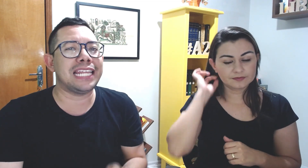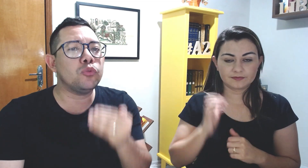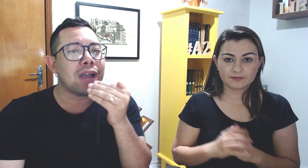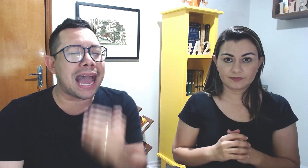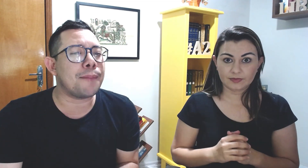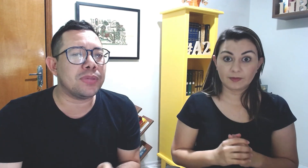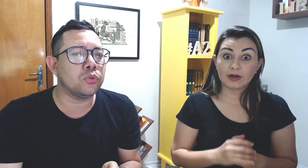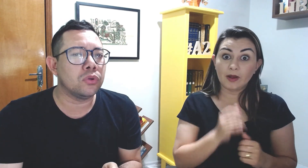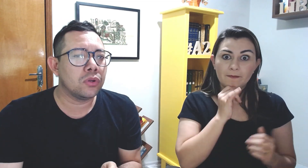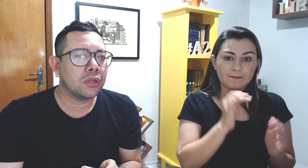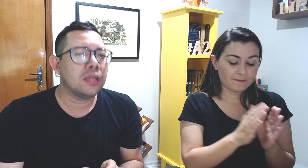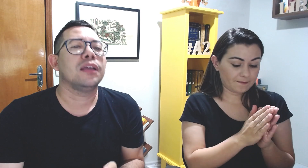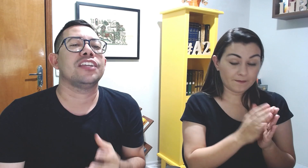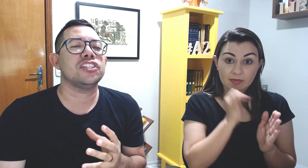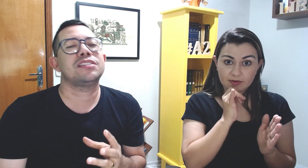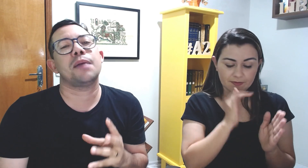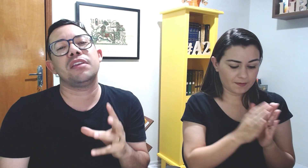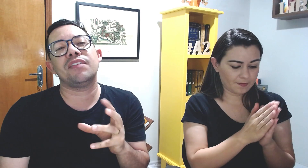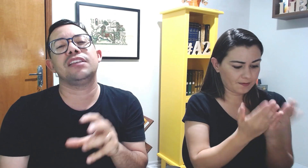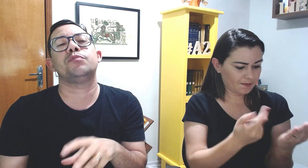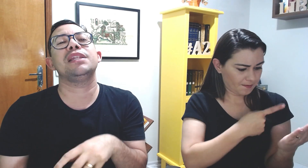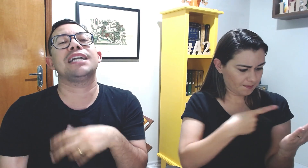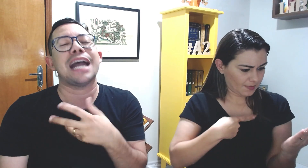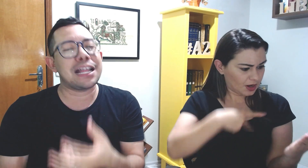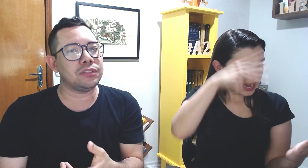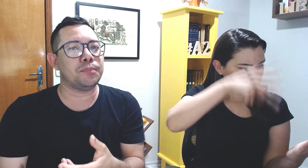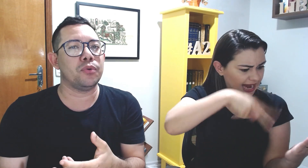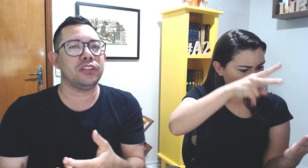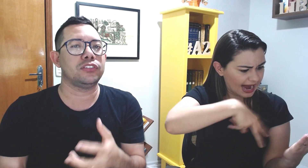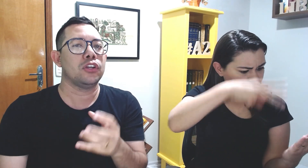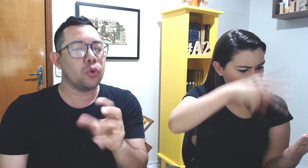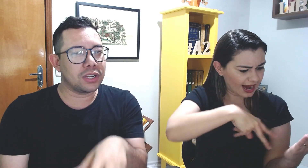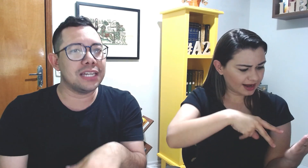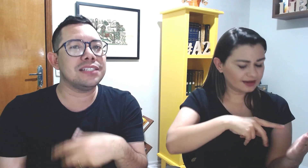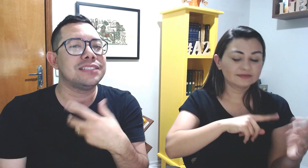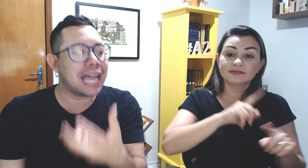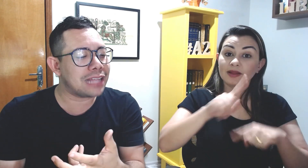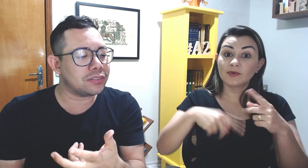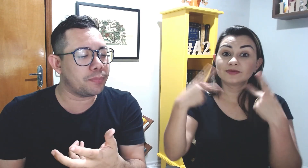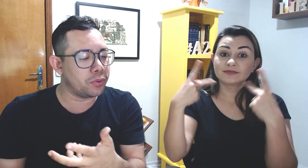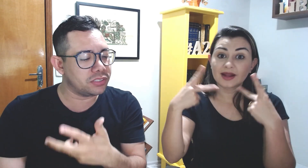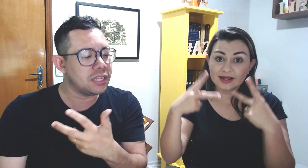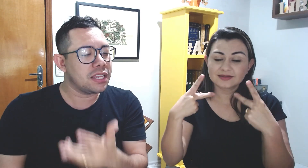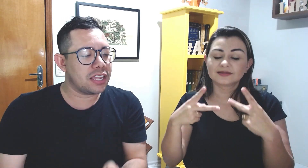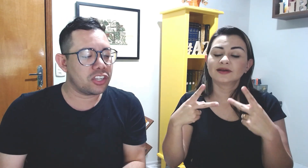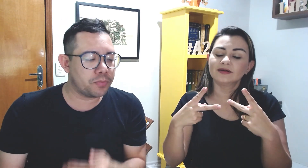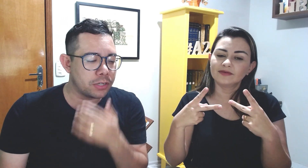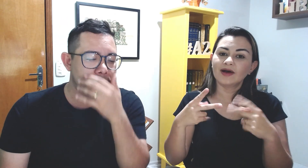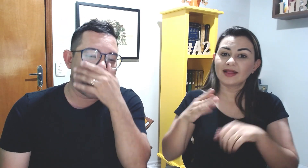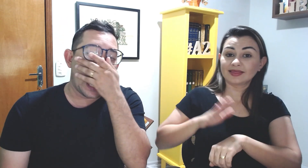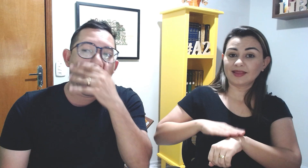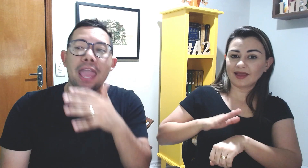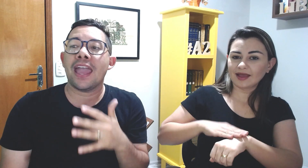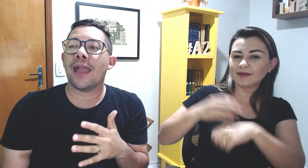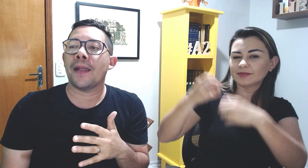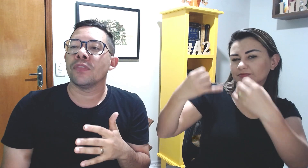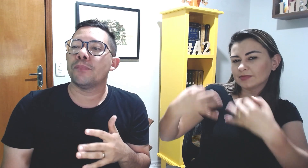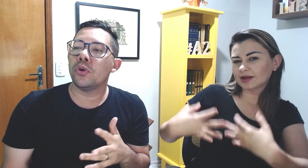pastor lendo rápido, a gente sabe que vai ser explicado depois, organizado depois. E a gente pode